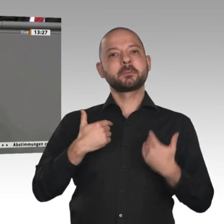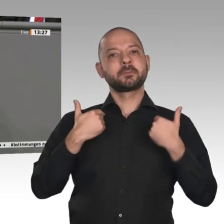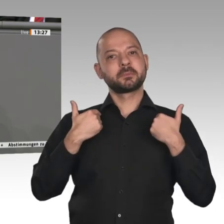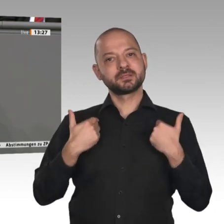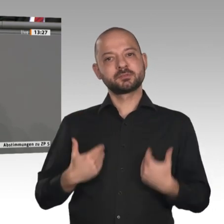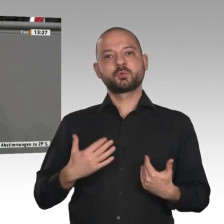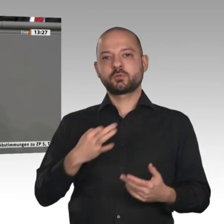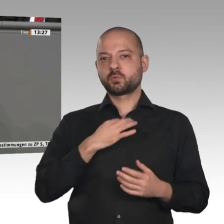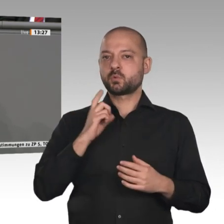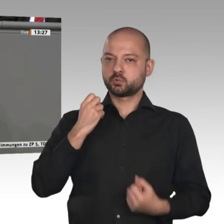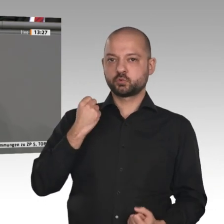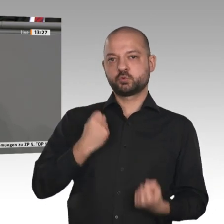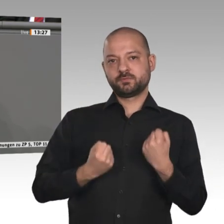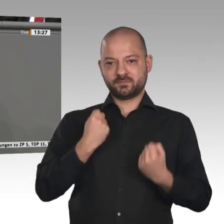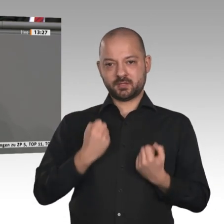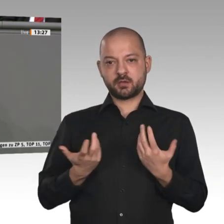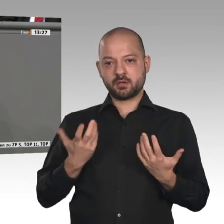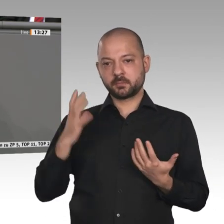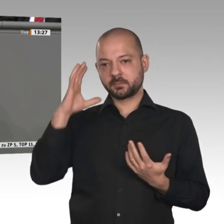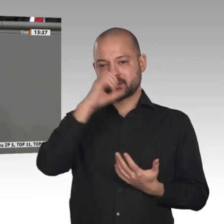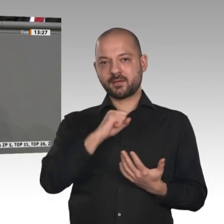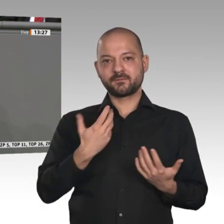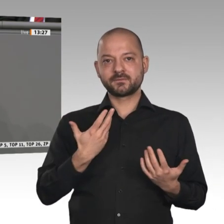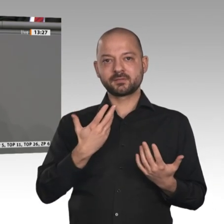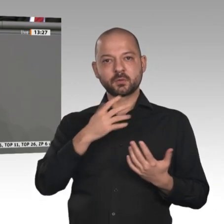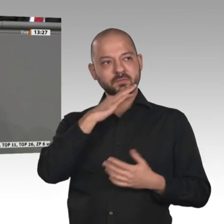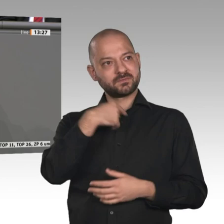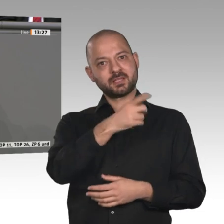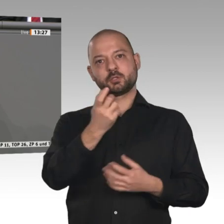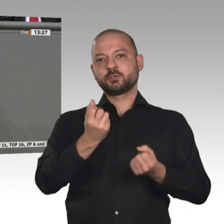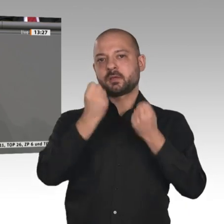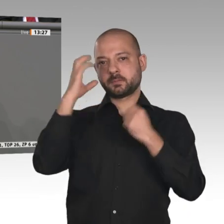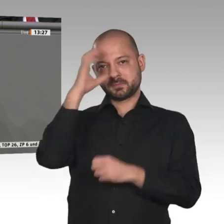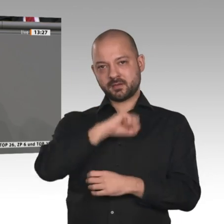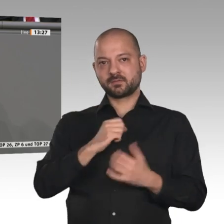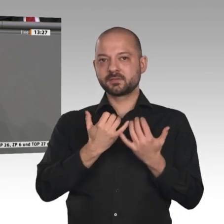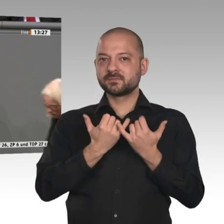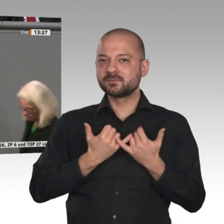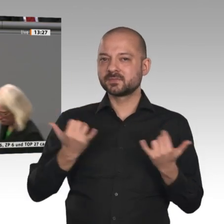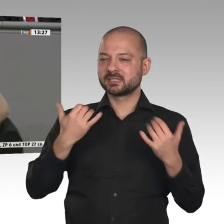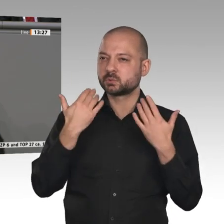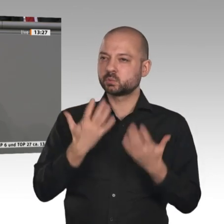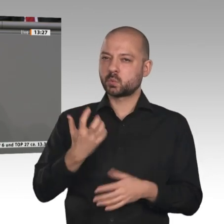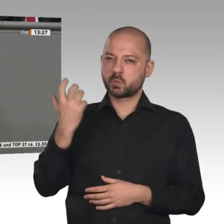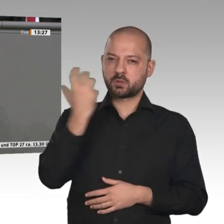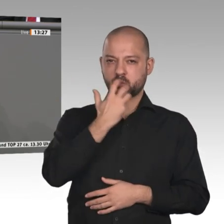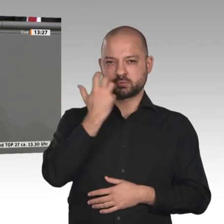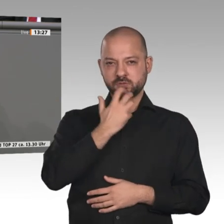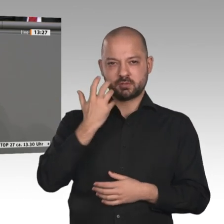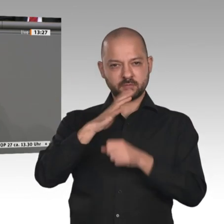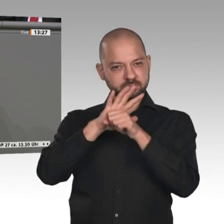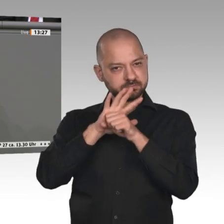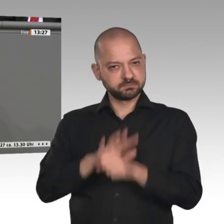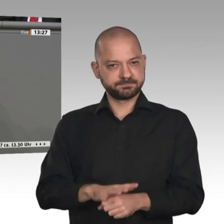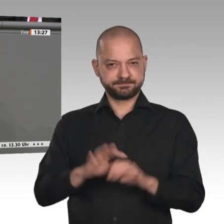es vielen gehen, immer noch schwer zu begreifen, wie Menschen anderen Menschen derart abscheuliche Grausamkeiten